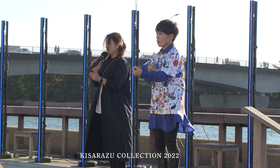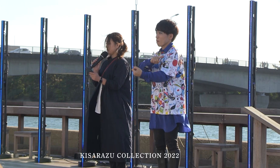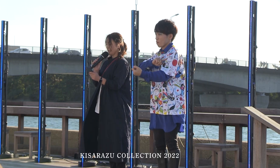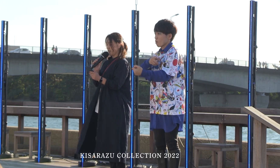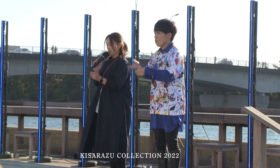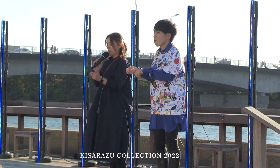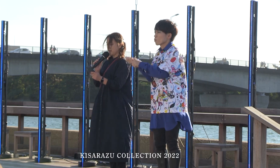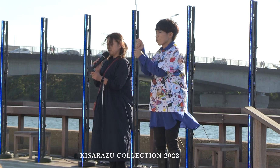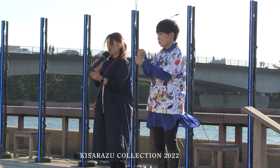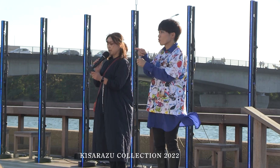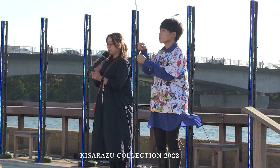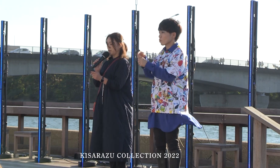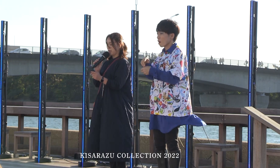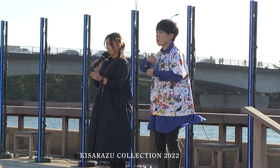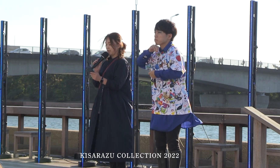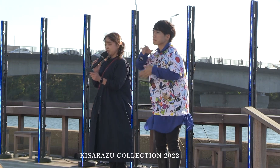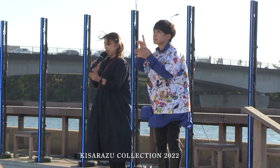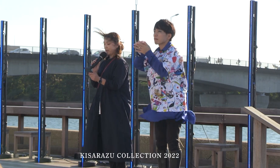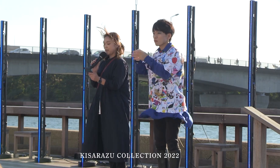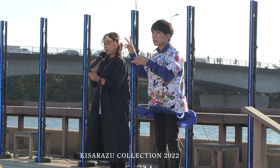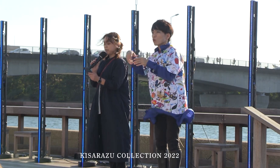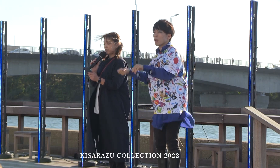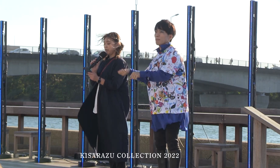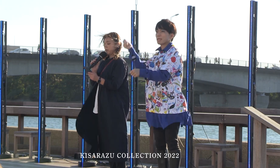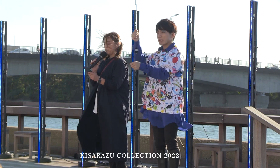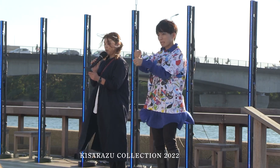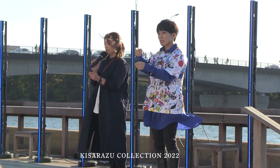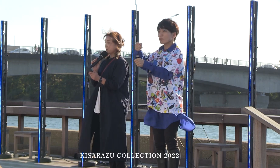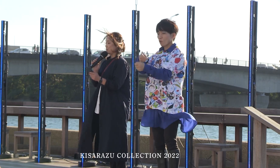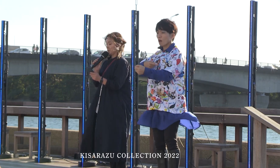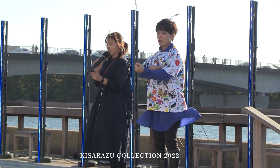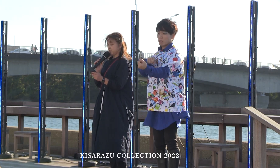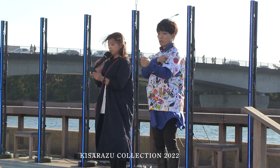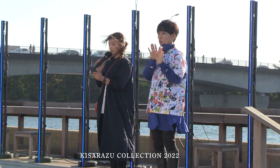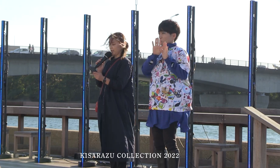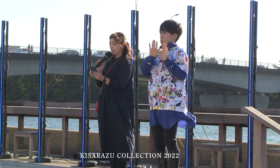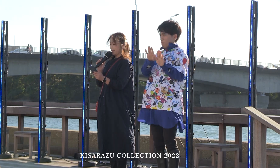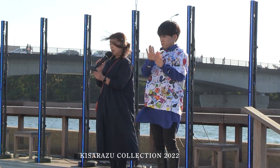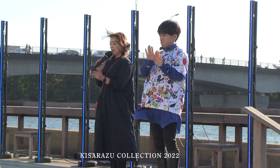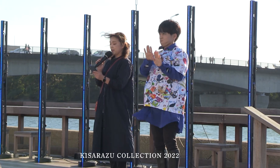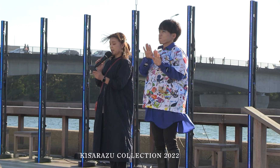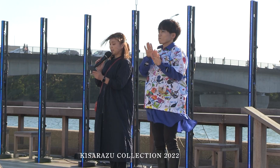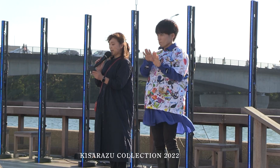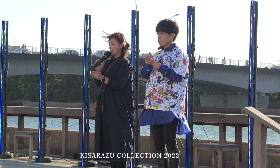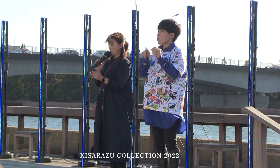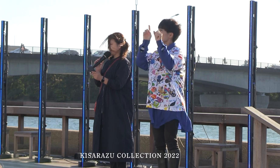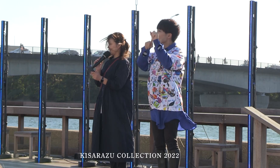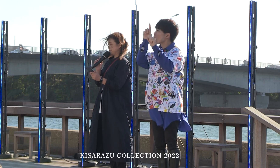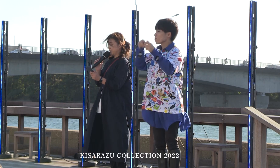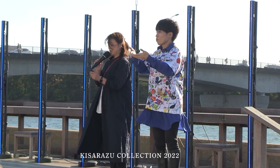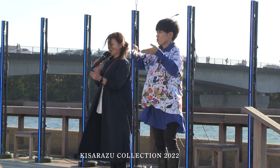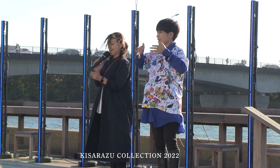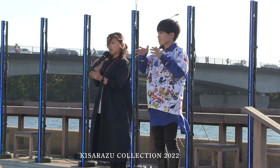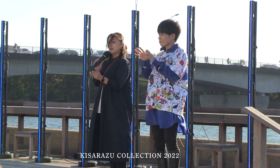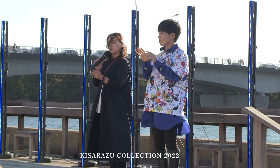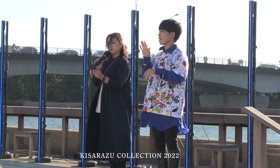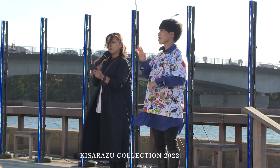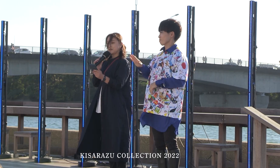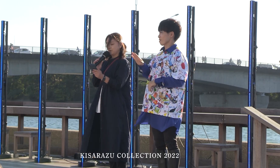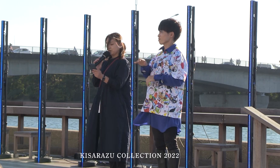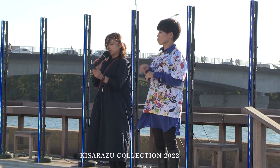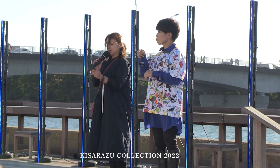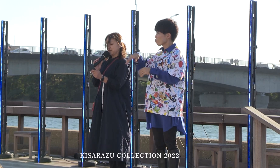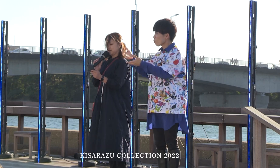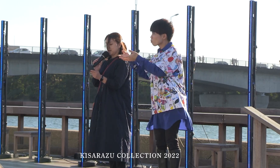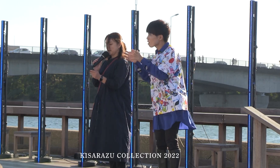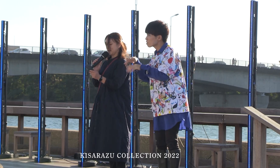た中で負った怪我などのリハビリや筋力保持を目的としてクラスがあります。そのク